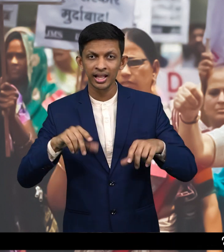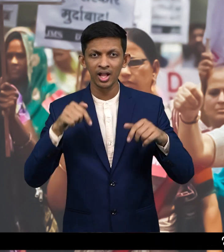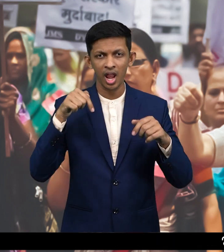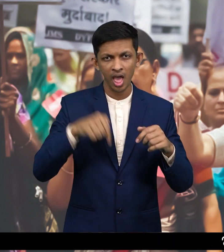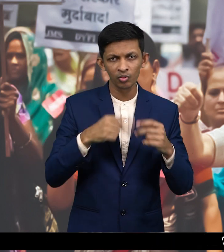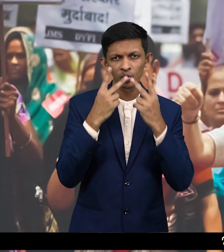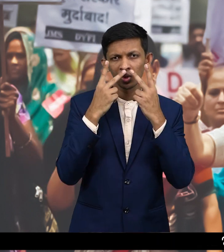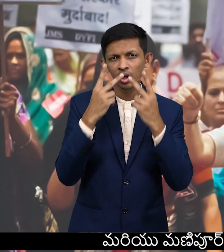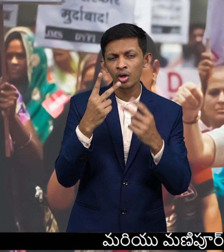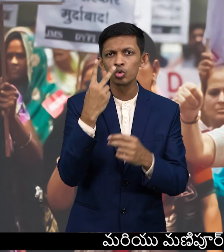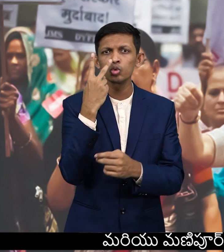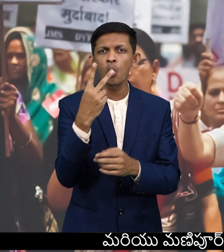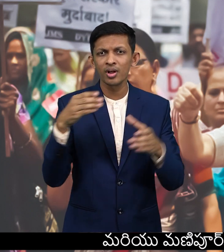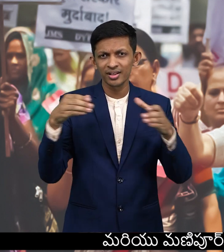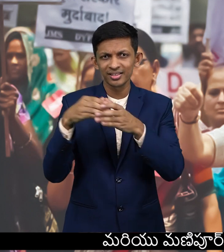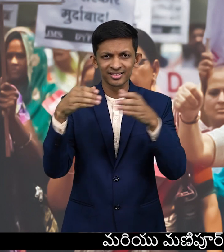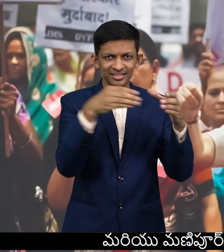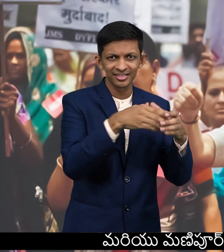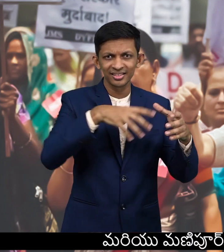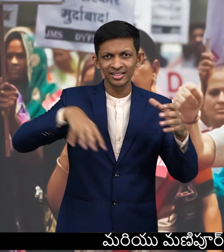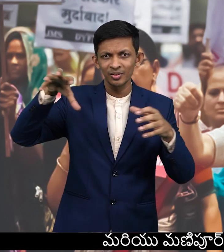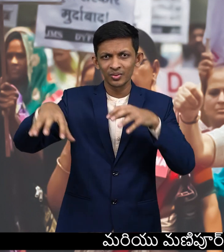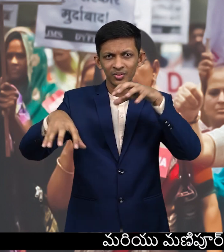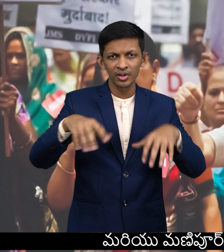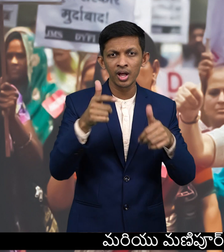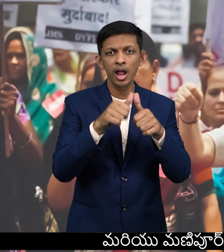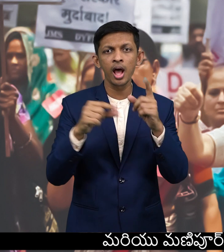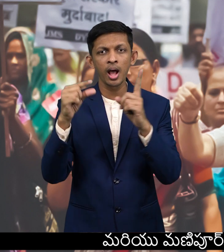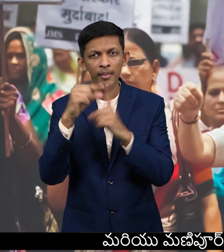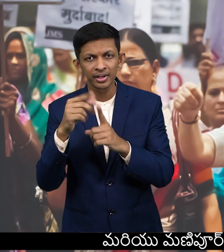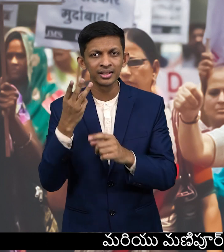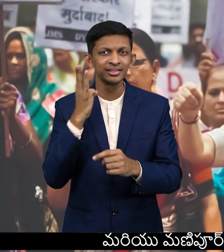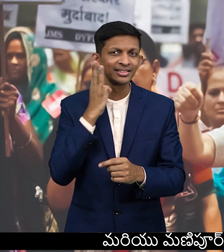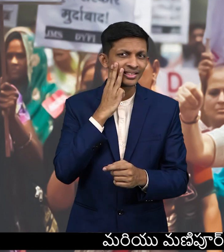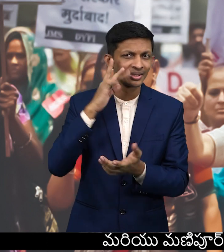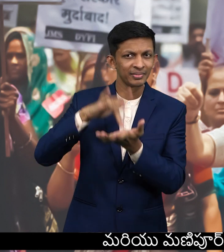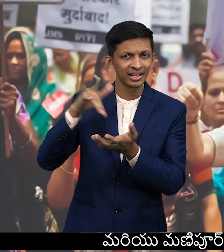ఇప్పుడు ఆంధ్రప్రదేశ్ మరియు మణిపూర్ మహిళల 2 ఉద్యమాలను చూద్దాం.